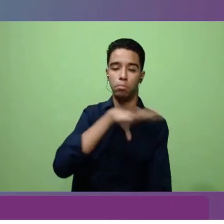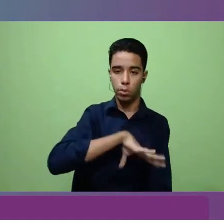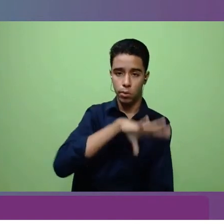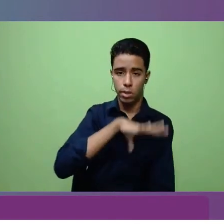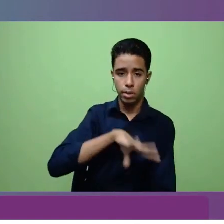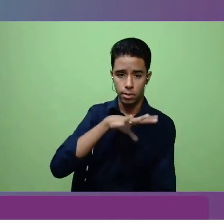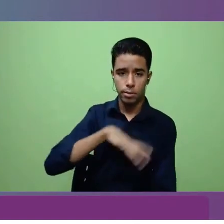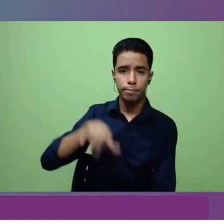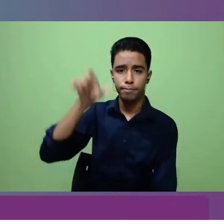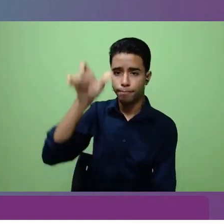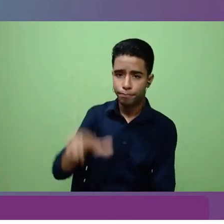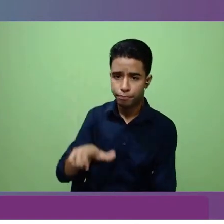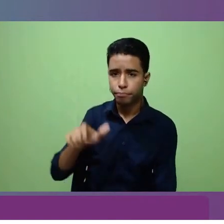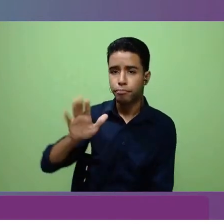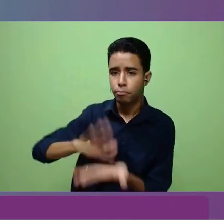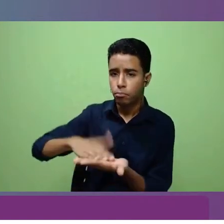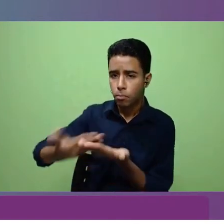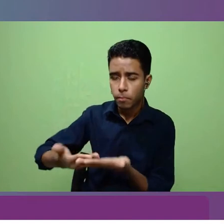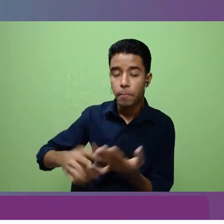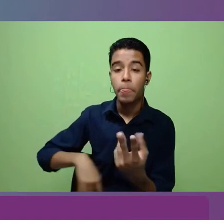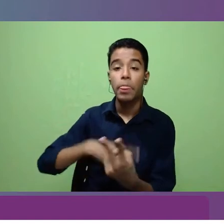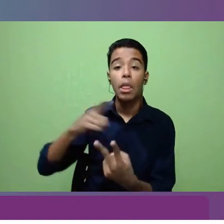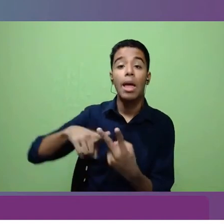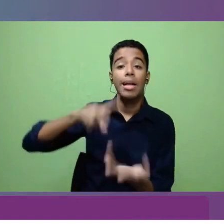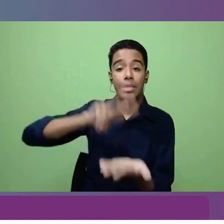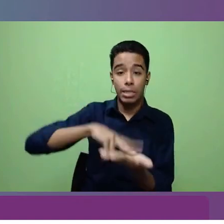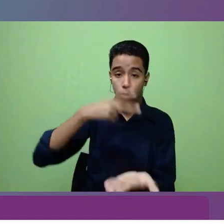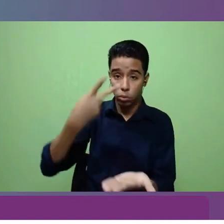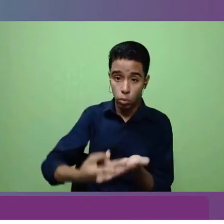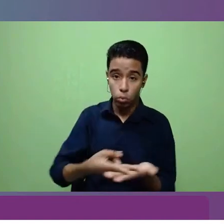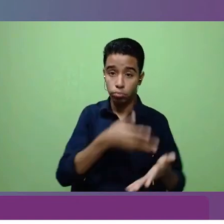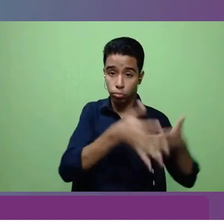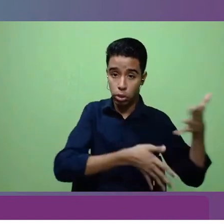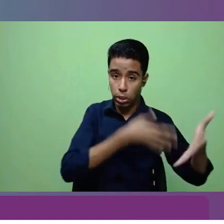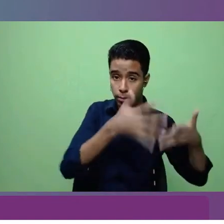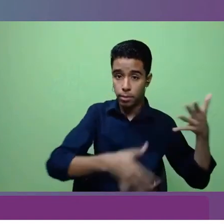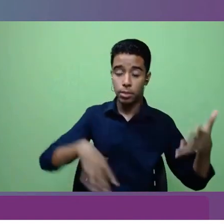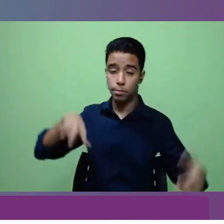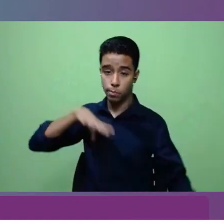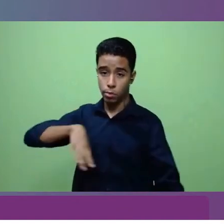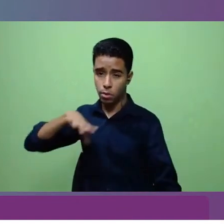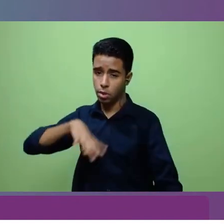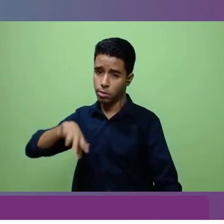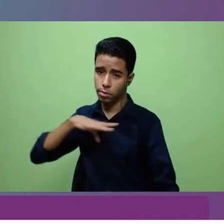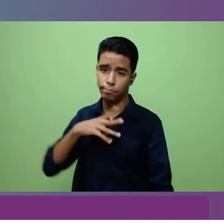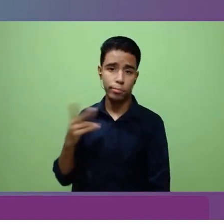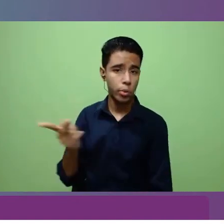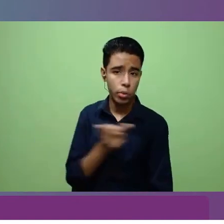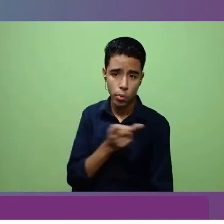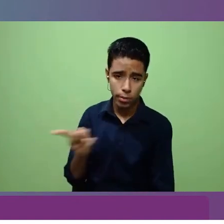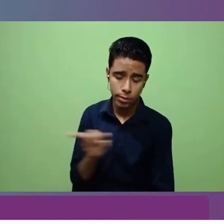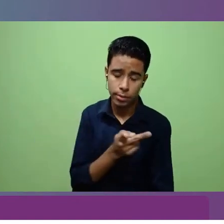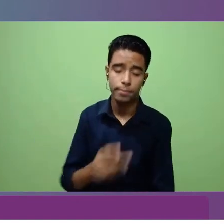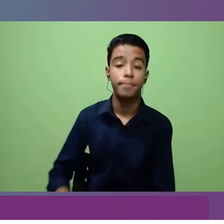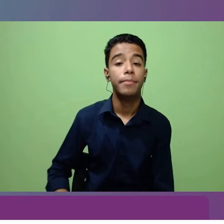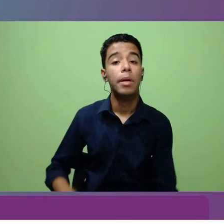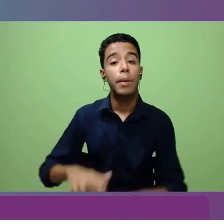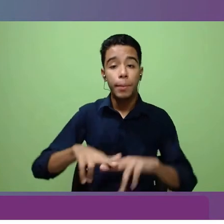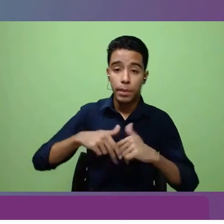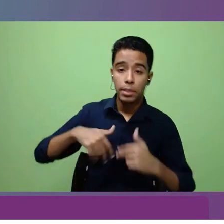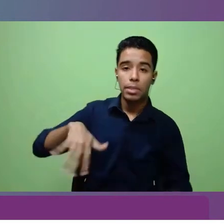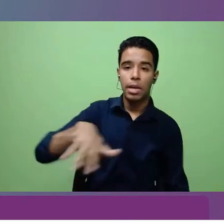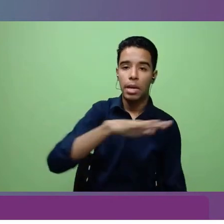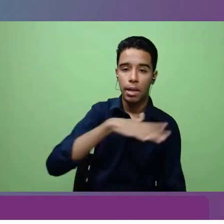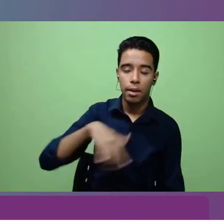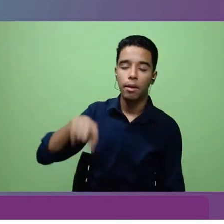Um tradutor de Libras, português. Então, a área de pesquisa, ela recebe o nome de tradução e